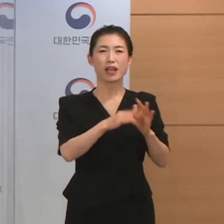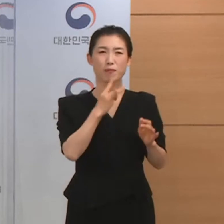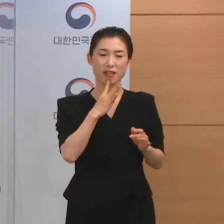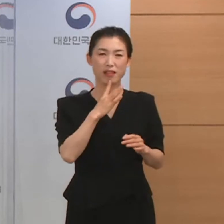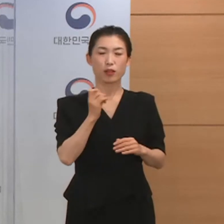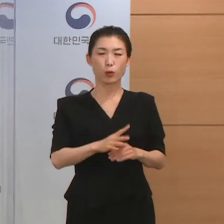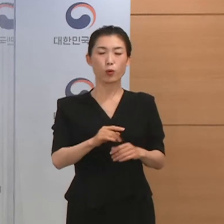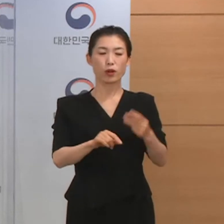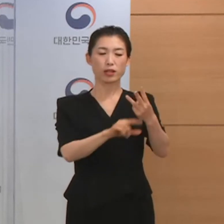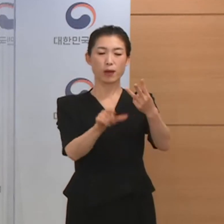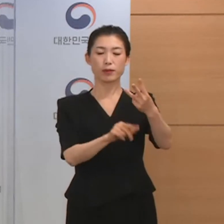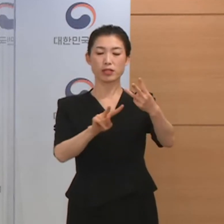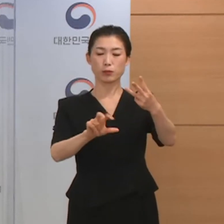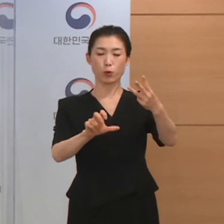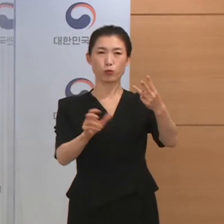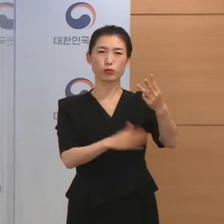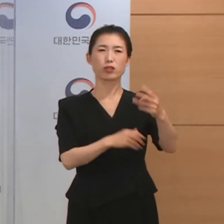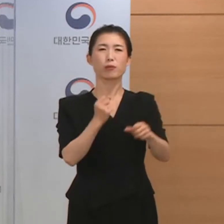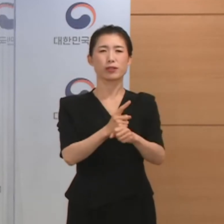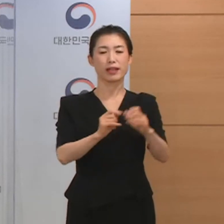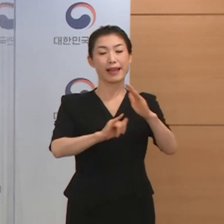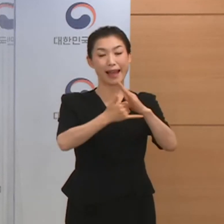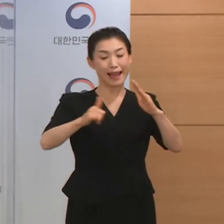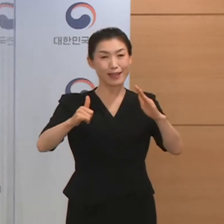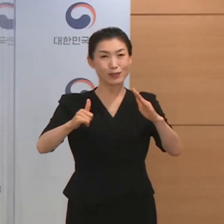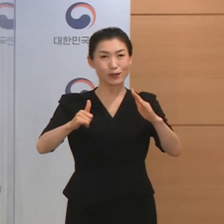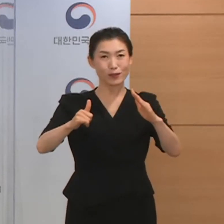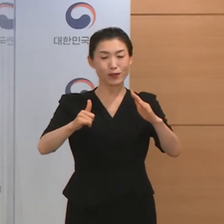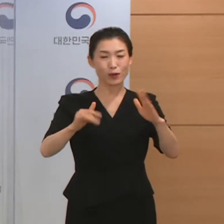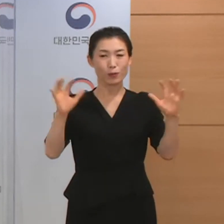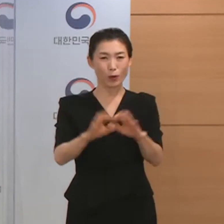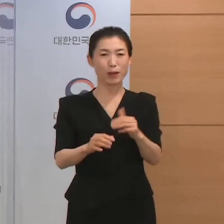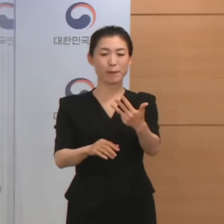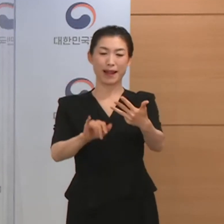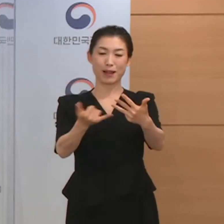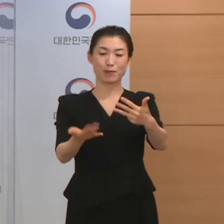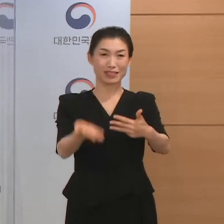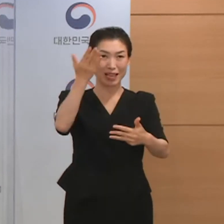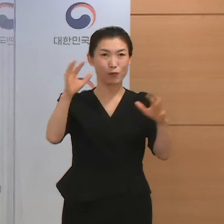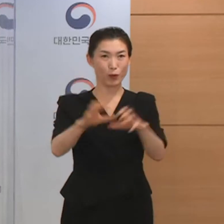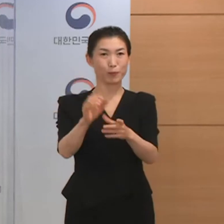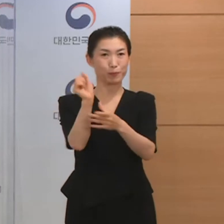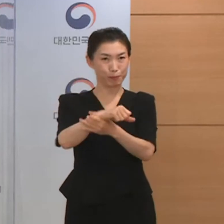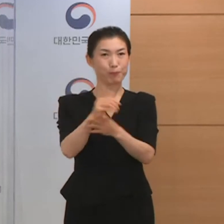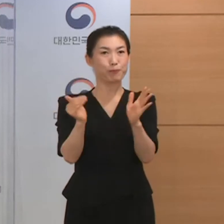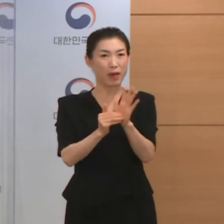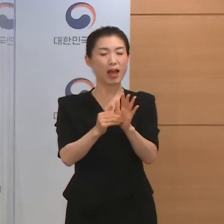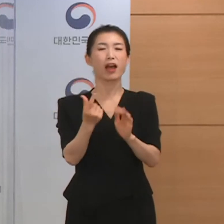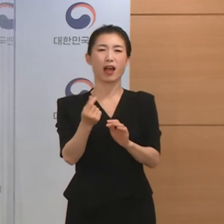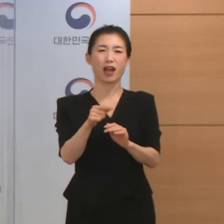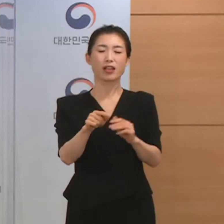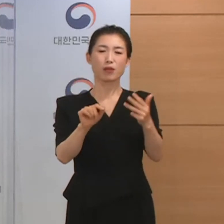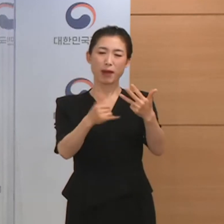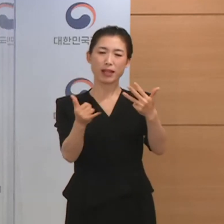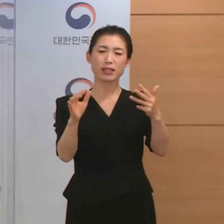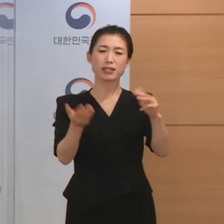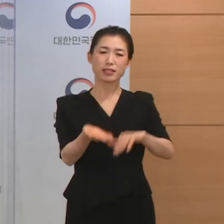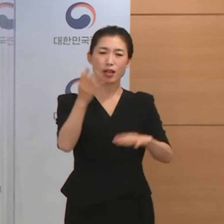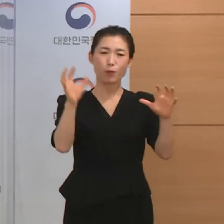있는 직계가족의 8인 이상 모임, 8인 모임이 가능한 직계가족의 모임 등을 보다 더